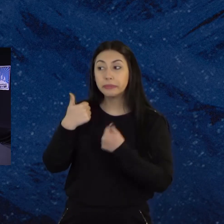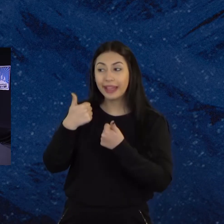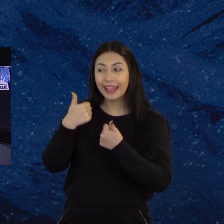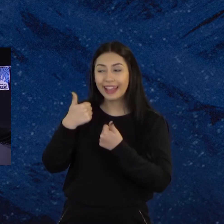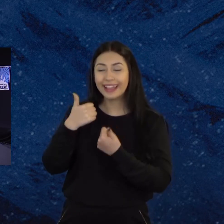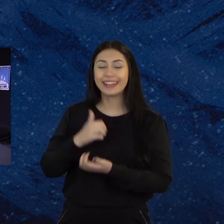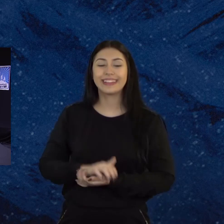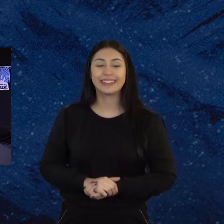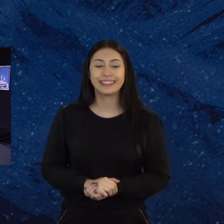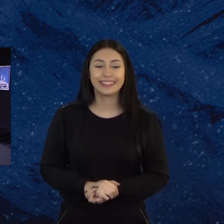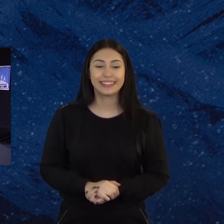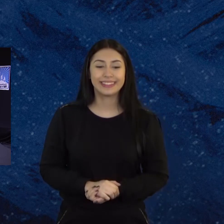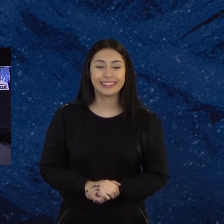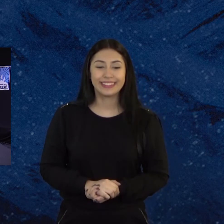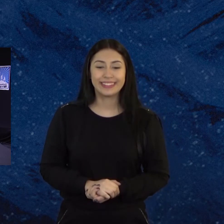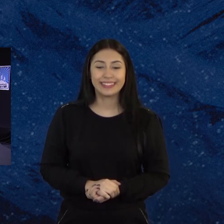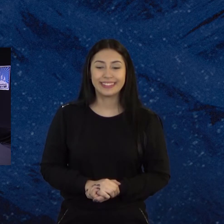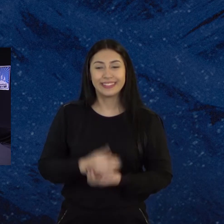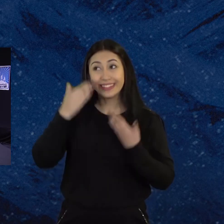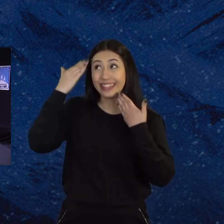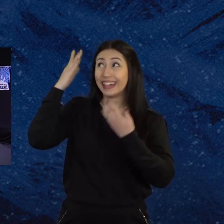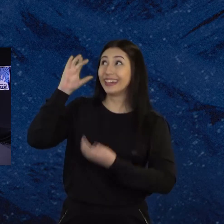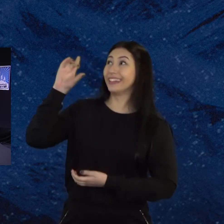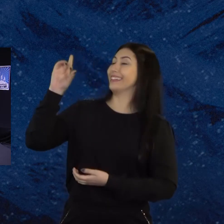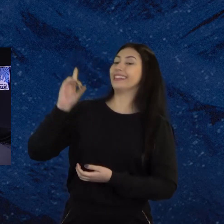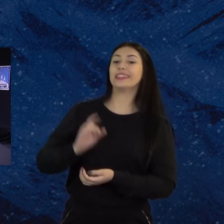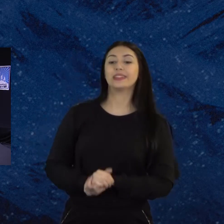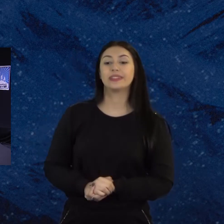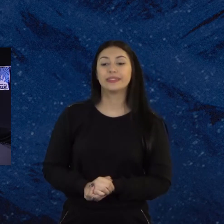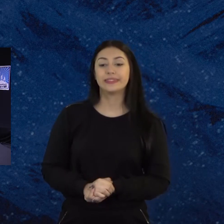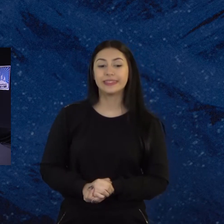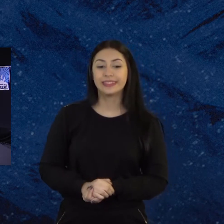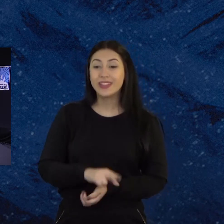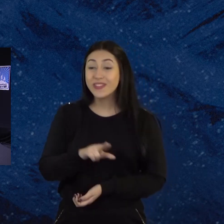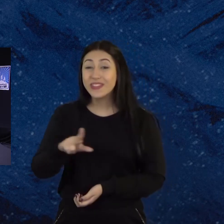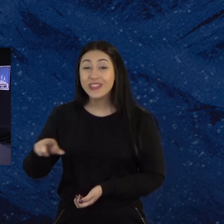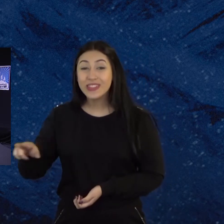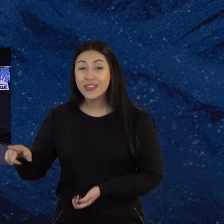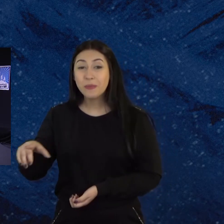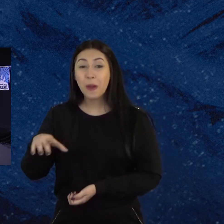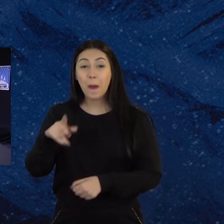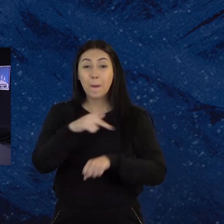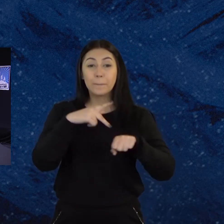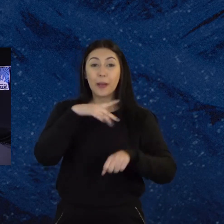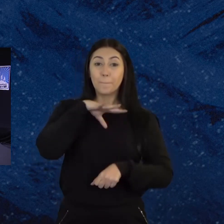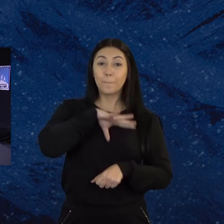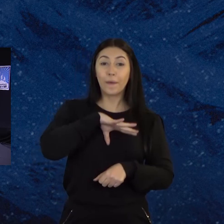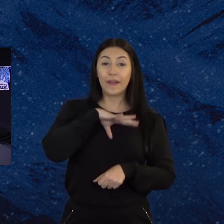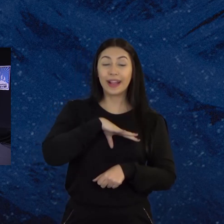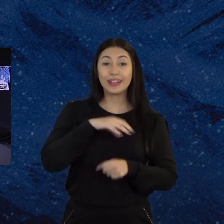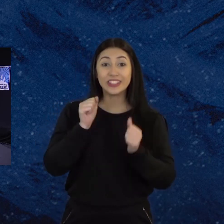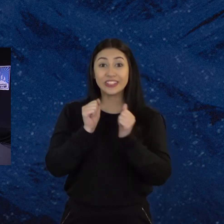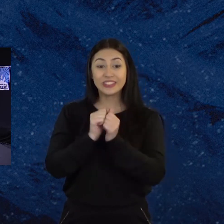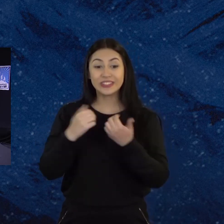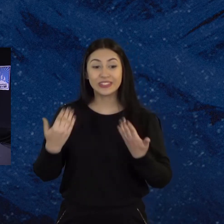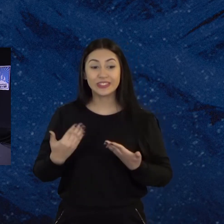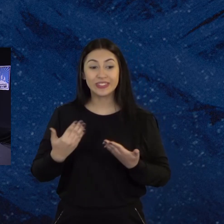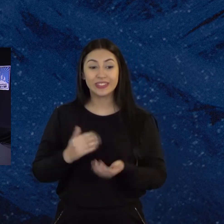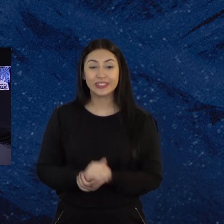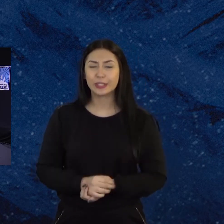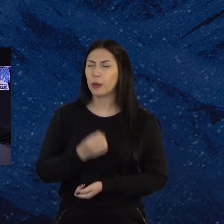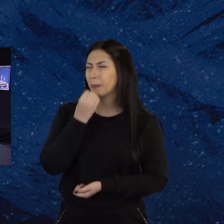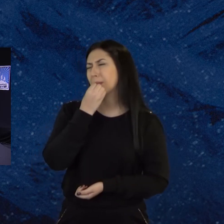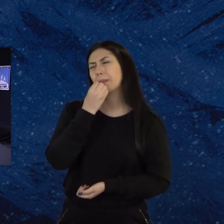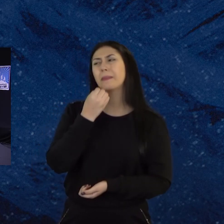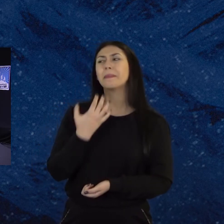Senhor, graças ao Senhor, amados irmãos de Portugal, estão conosco essa noite. Amém, muito